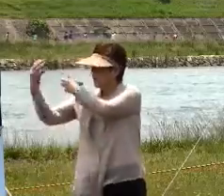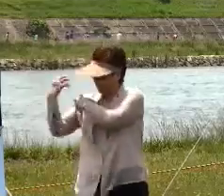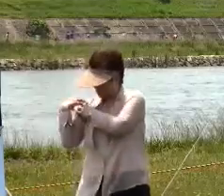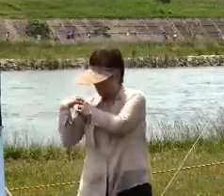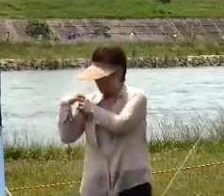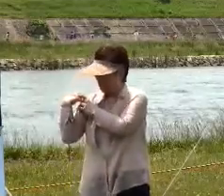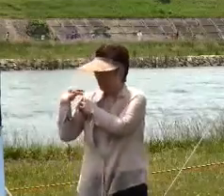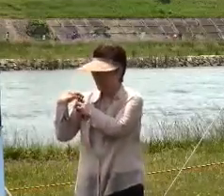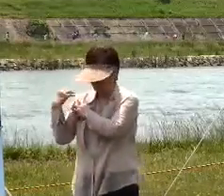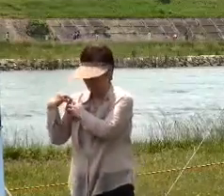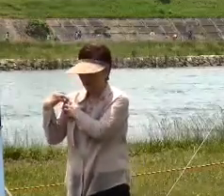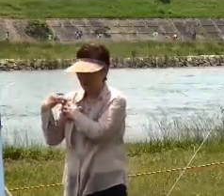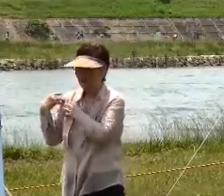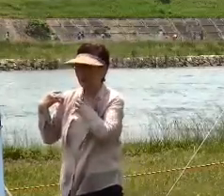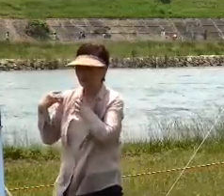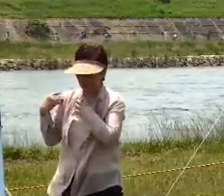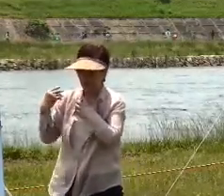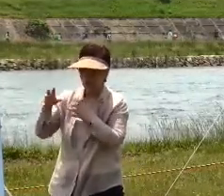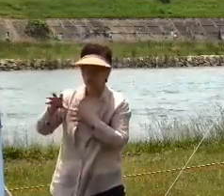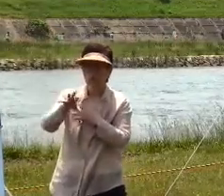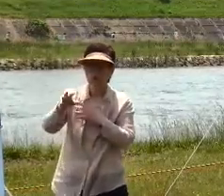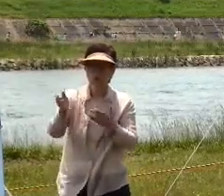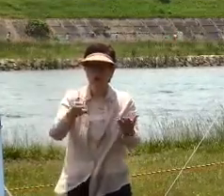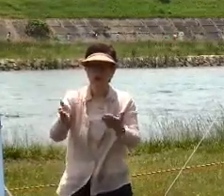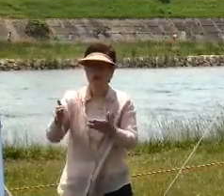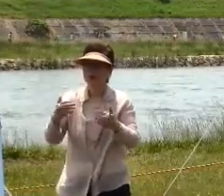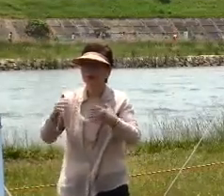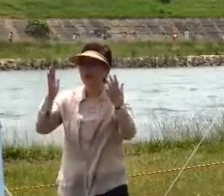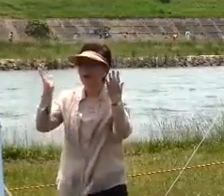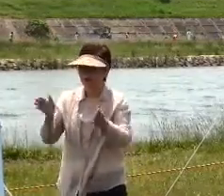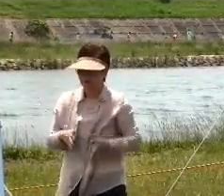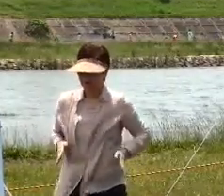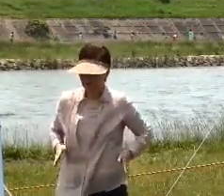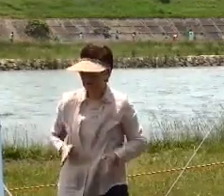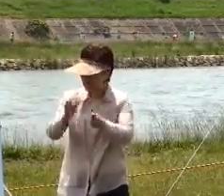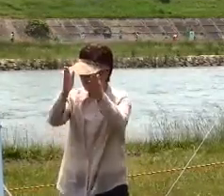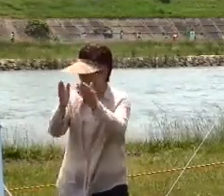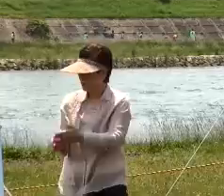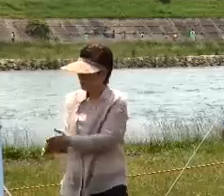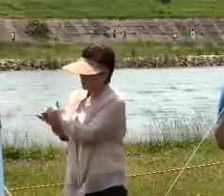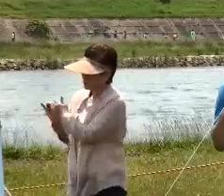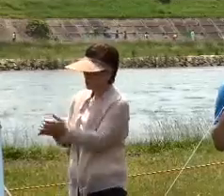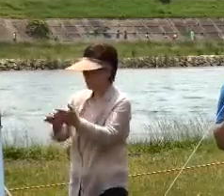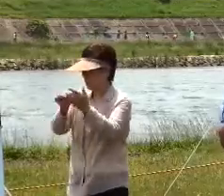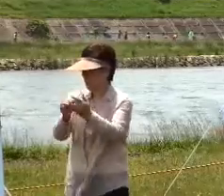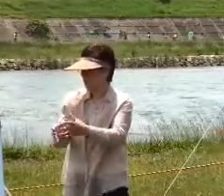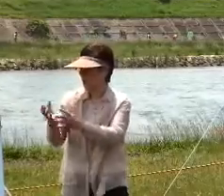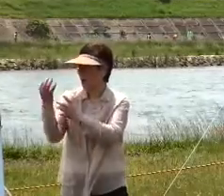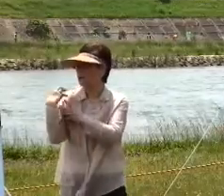もうどこにも行かないように。ね、ルーク。今日はいい子してる。